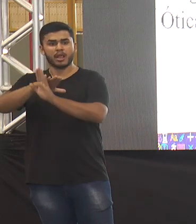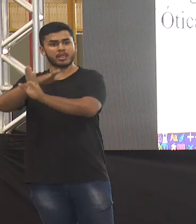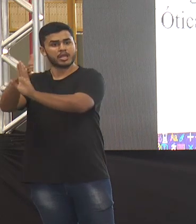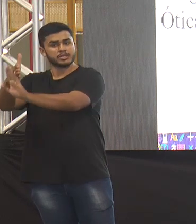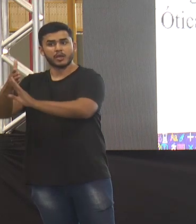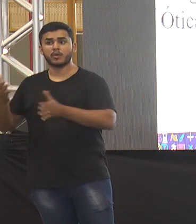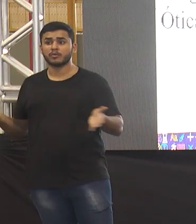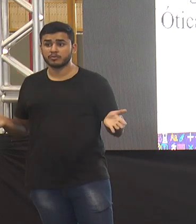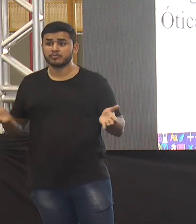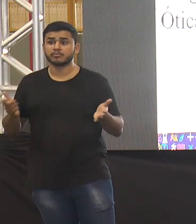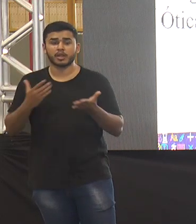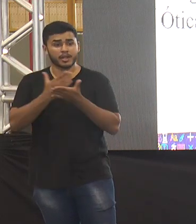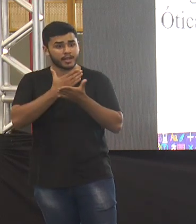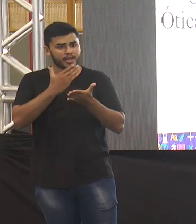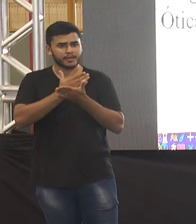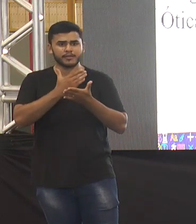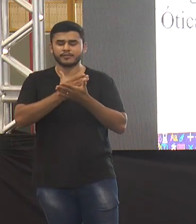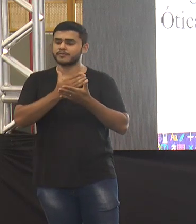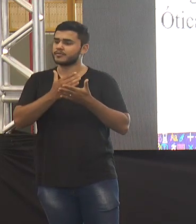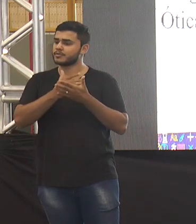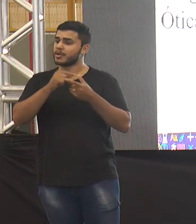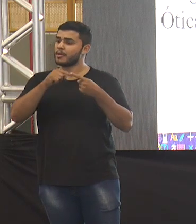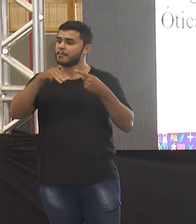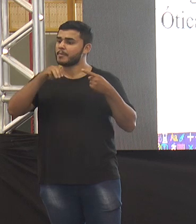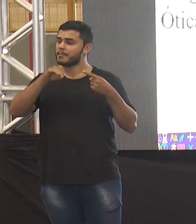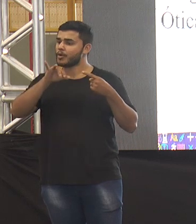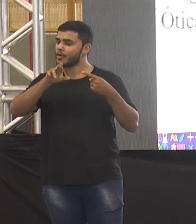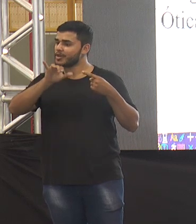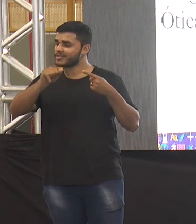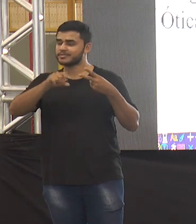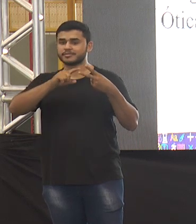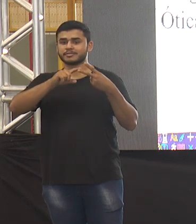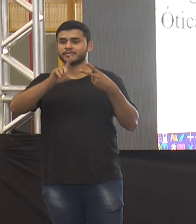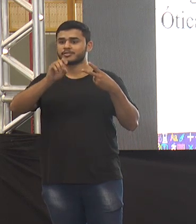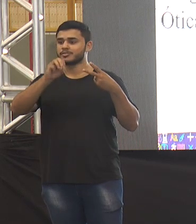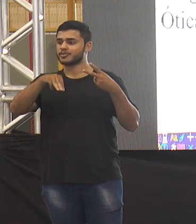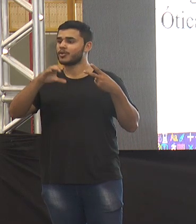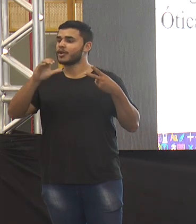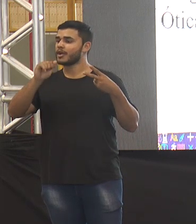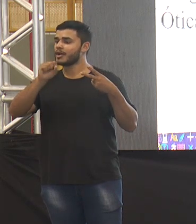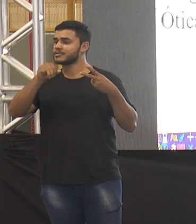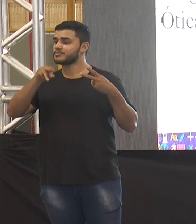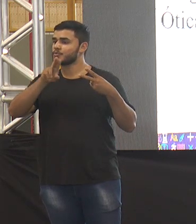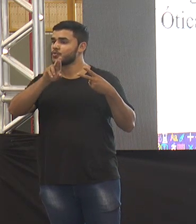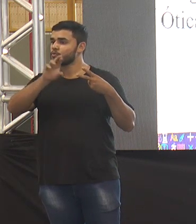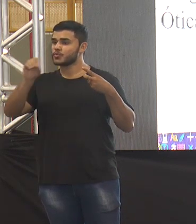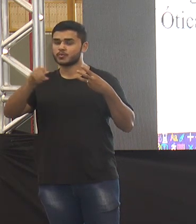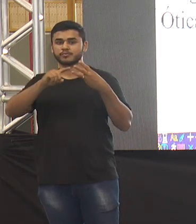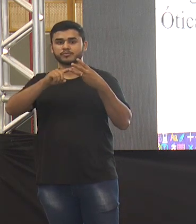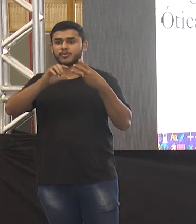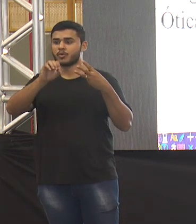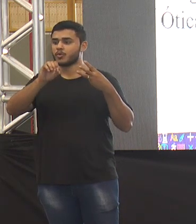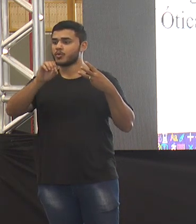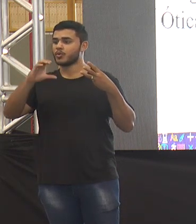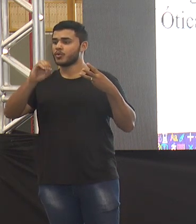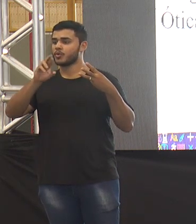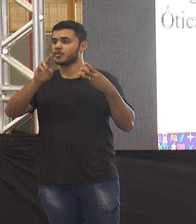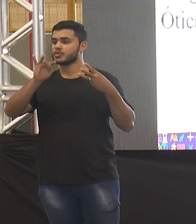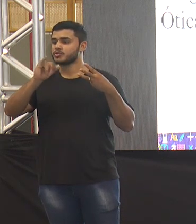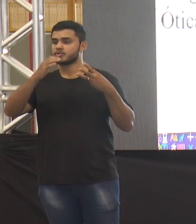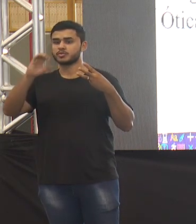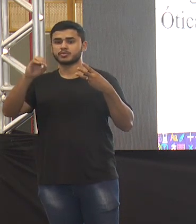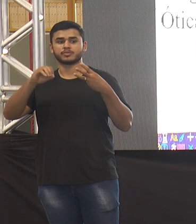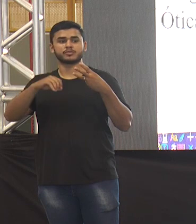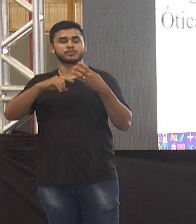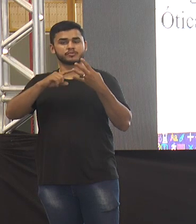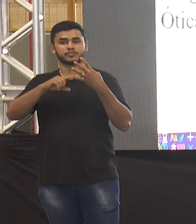Cubas, adultério. Dom Casmurro, adultério. O Cortiço, adultério. No Conta Cartomante